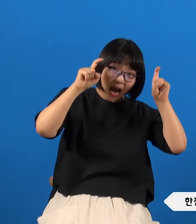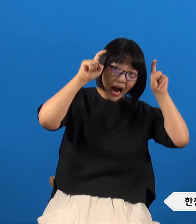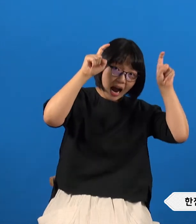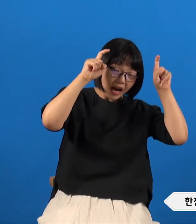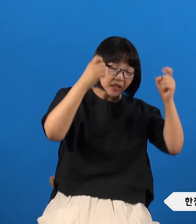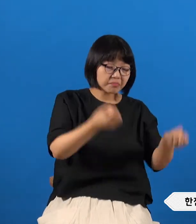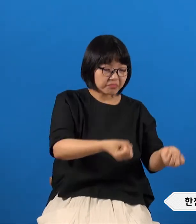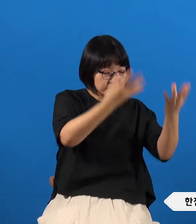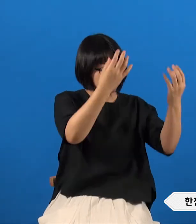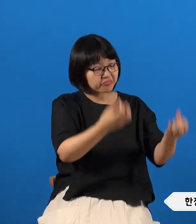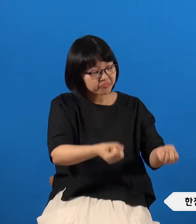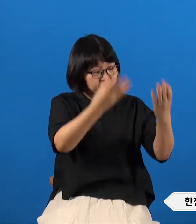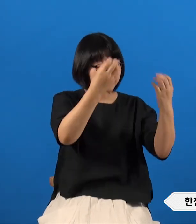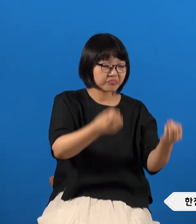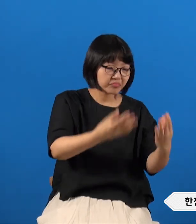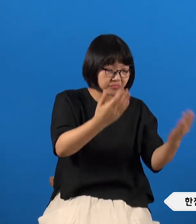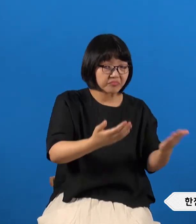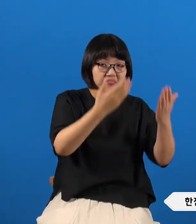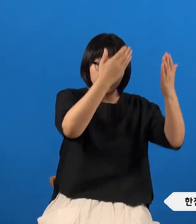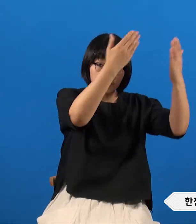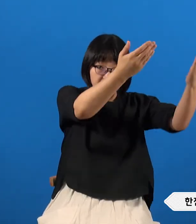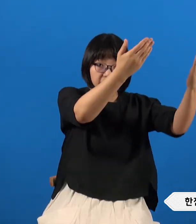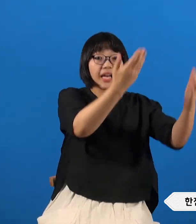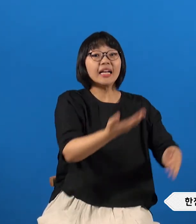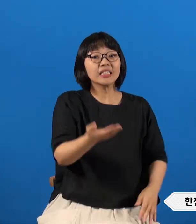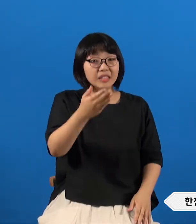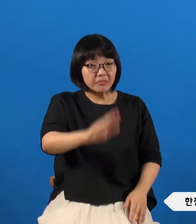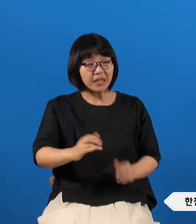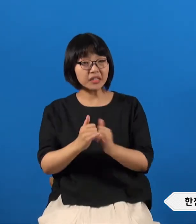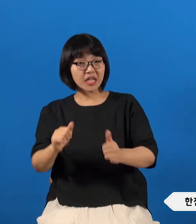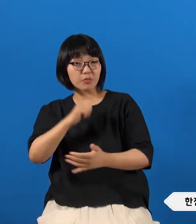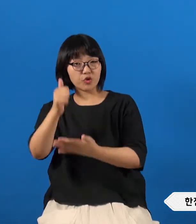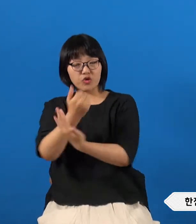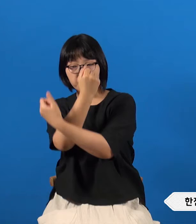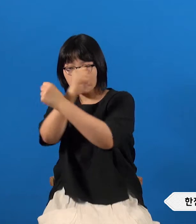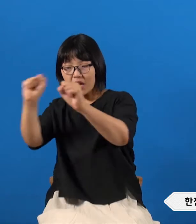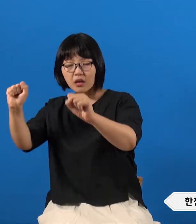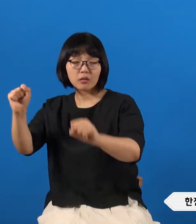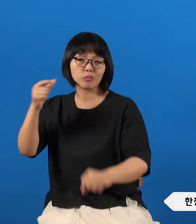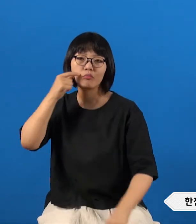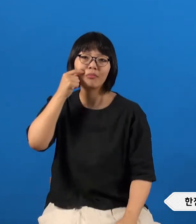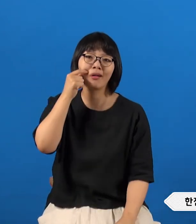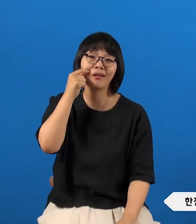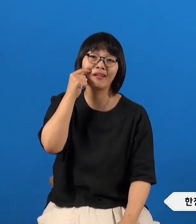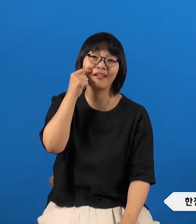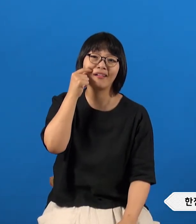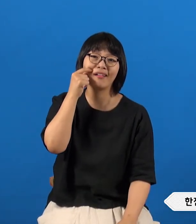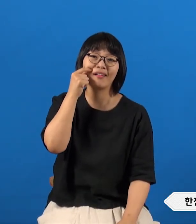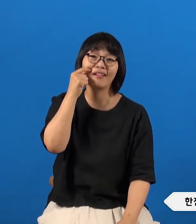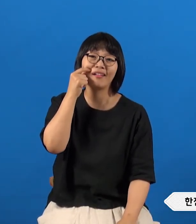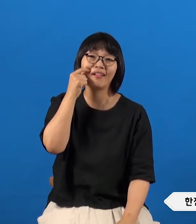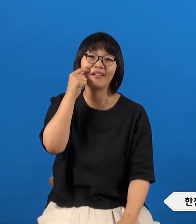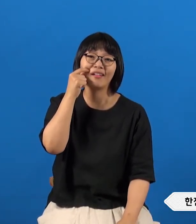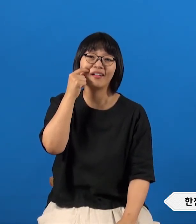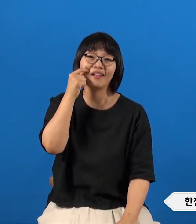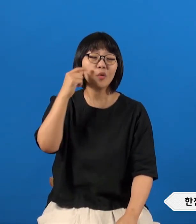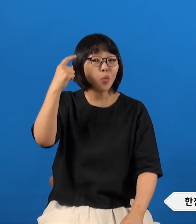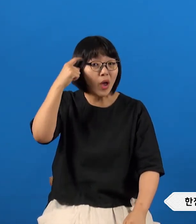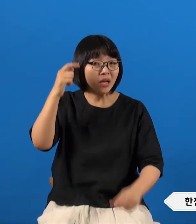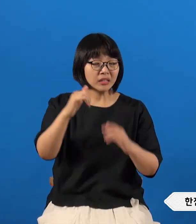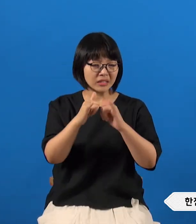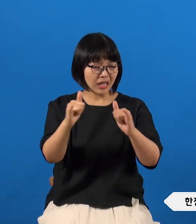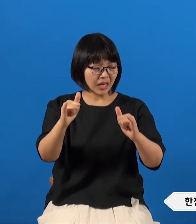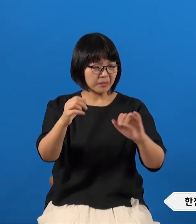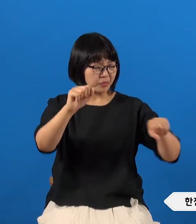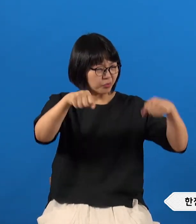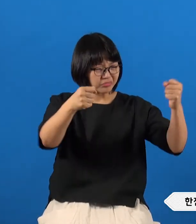아무리 제물로 바쳐봐야 그것이 사람의 죄를 속할 수는 없습니다. 인간과 동격이 아니기